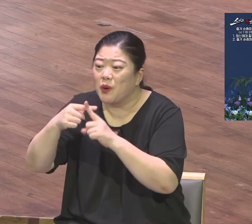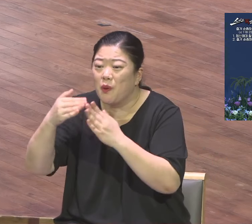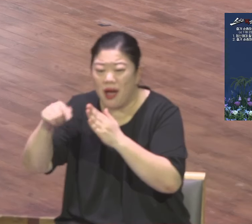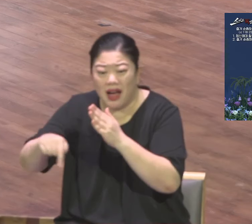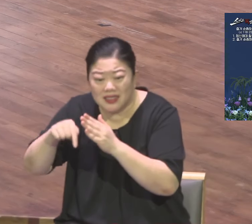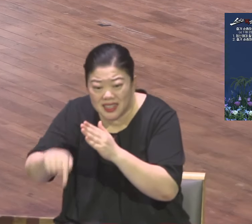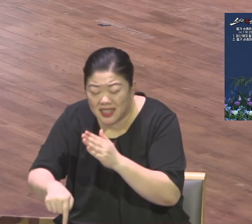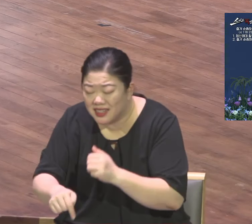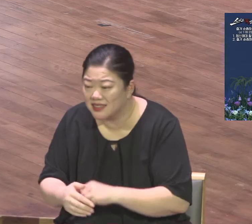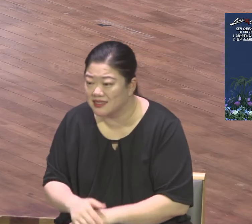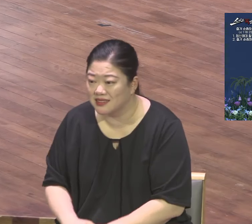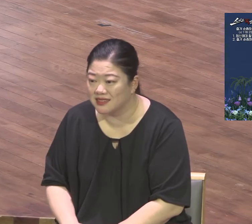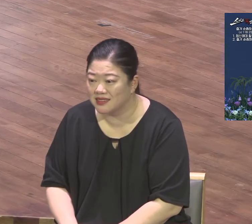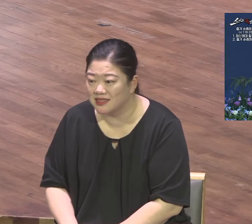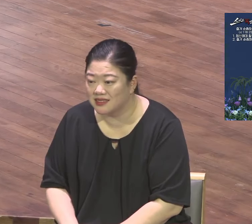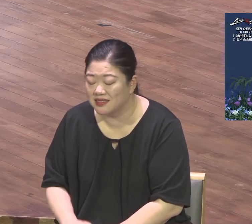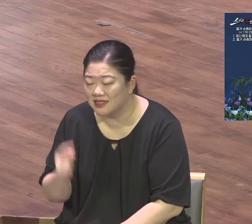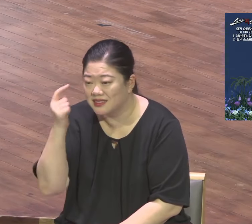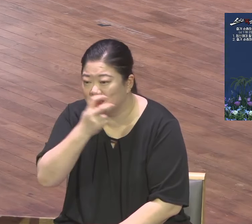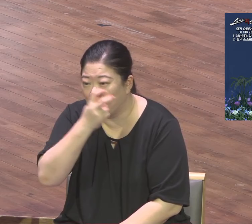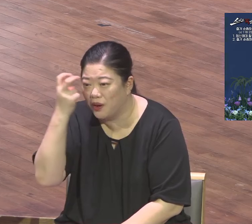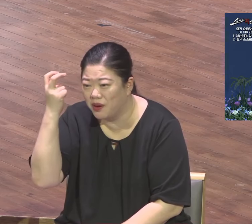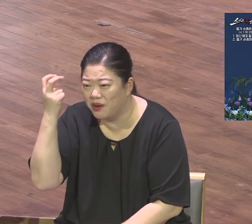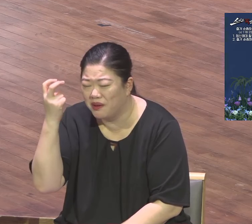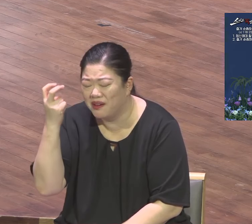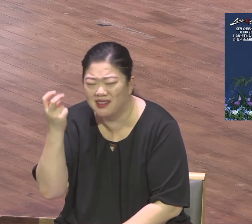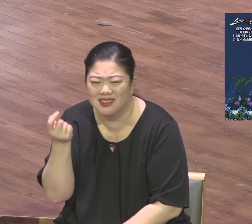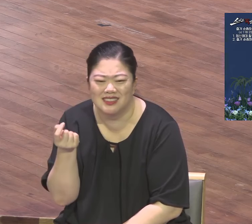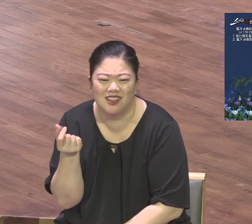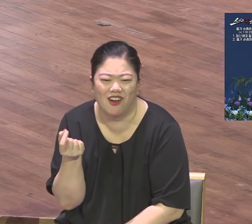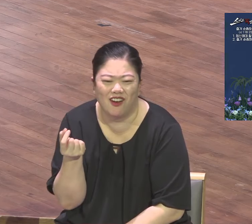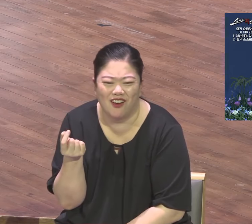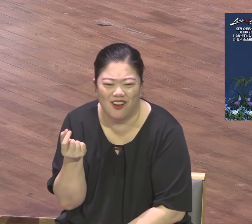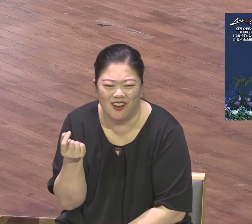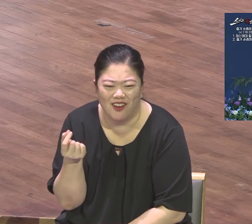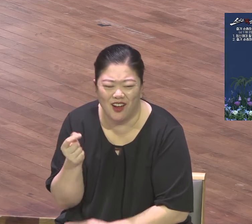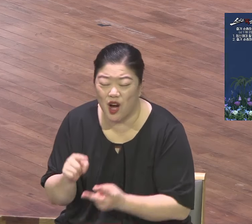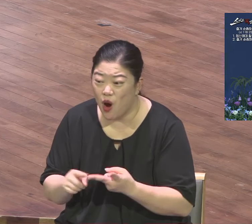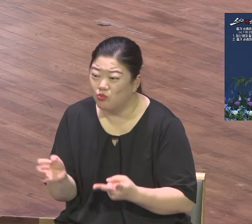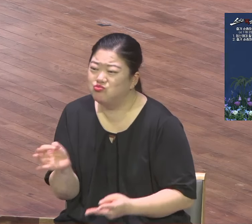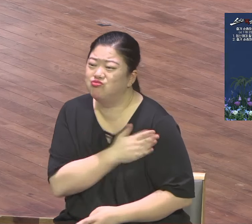없어요. 왜 자기가 없기 때문에 하나님 마음대로 쓰는 거예요.